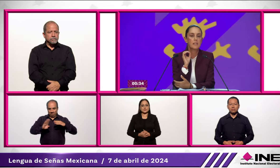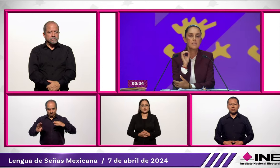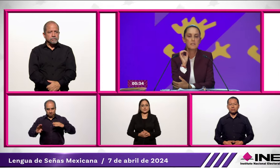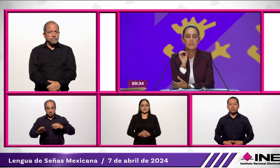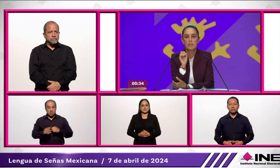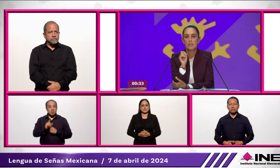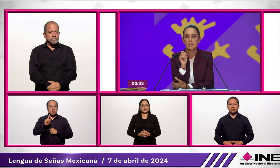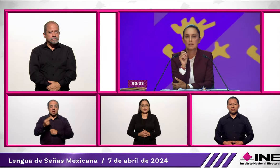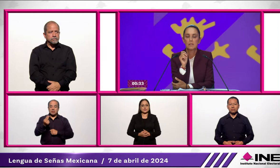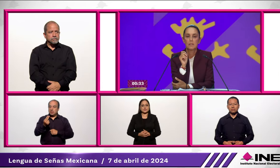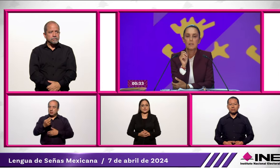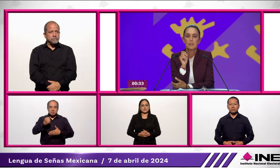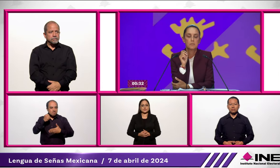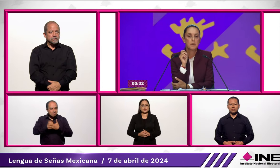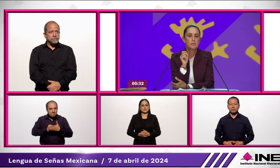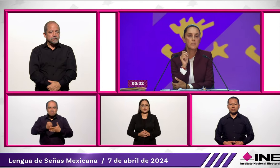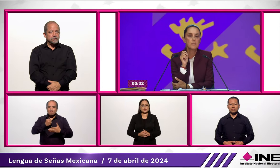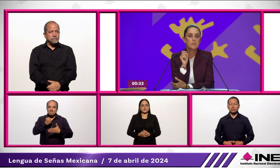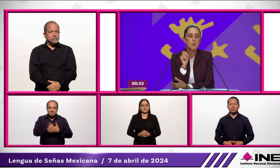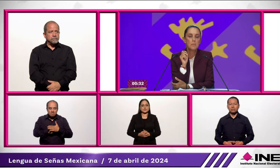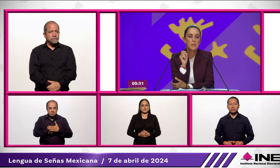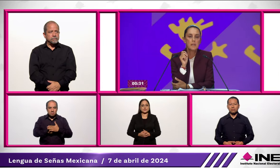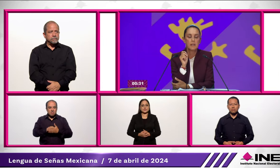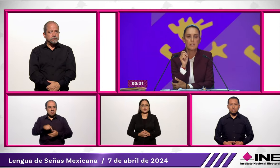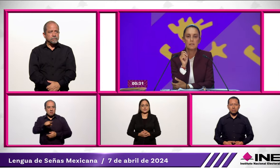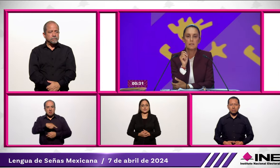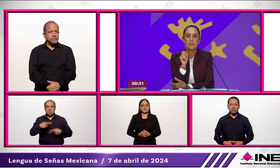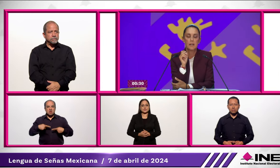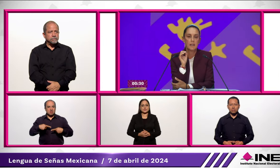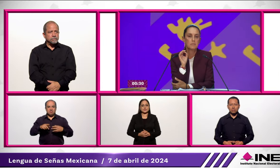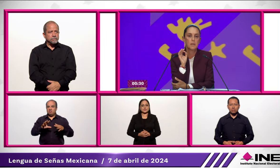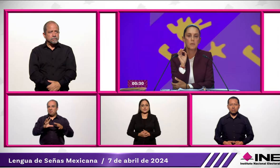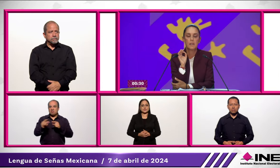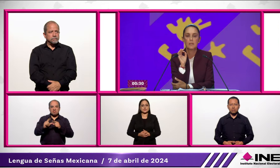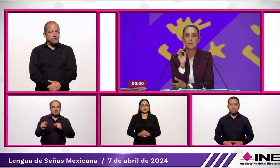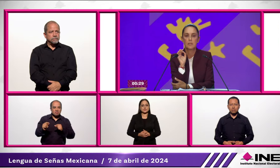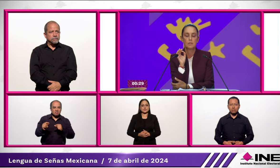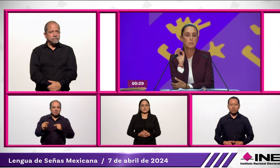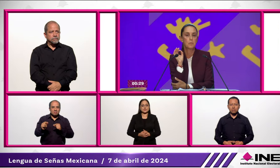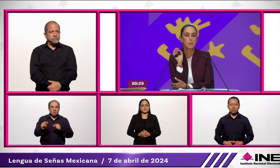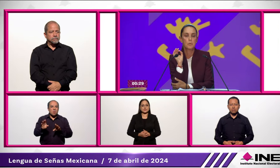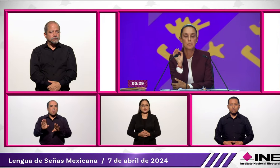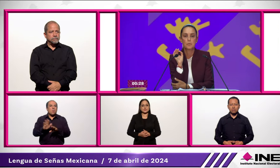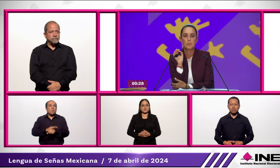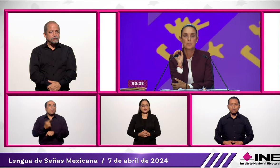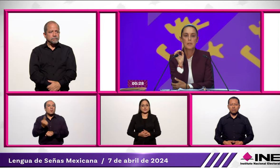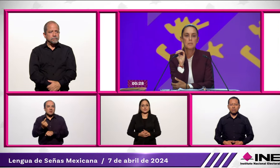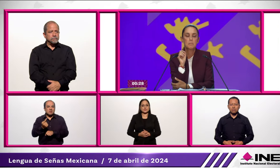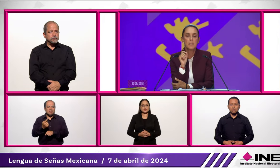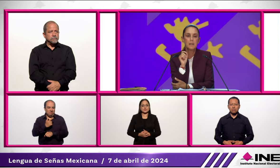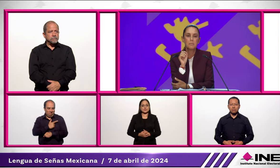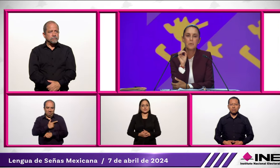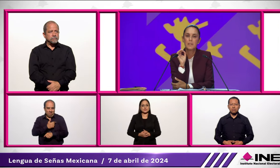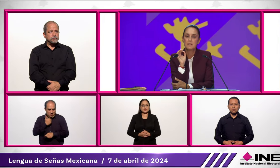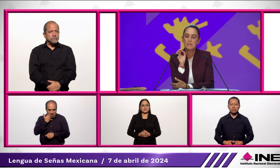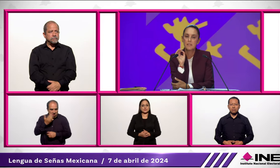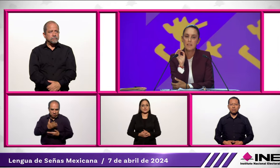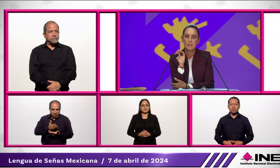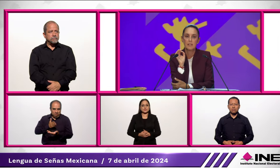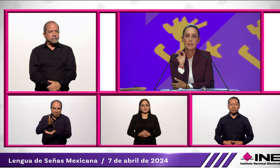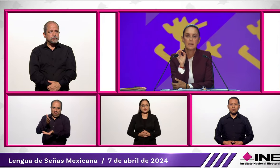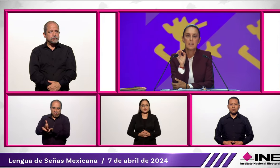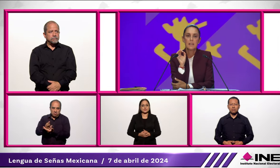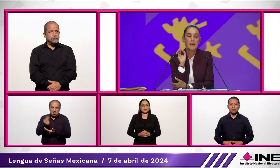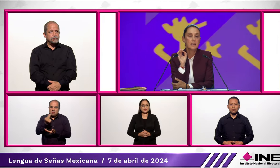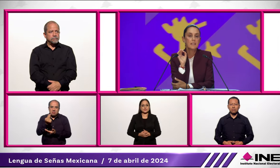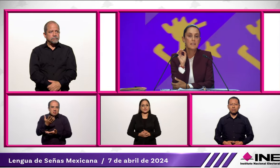hay que seguir insistiendo. Las personas no migran en la gran mayoría de los casos por gusto, migran por